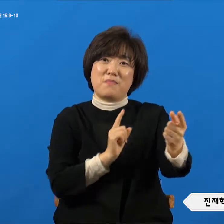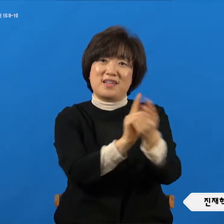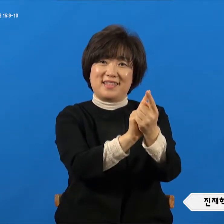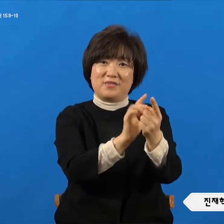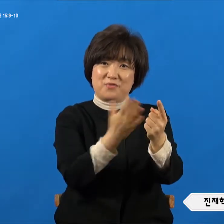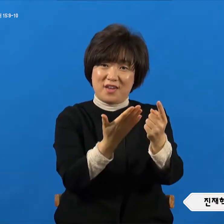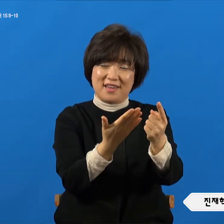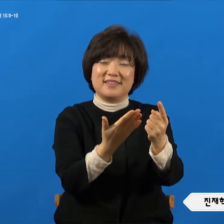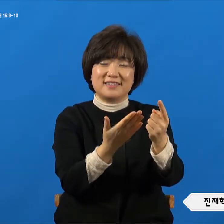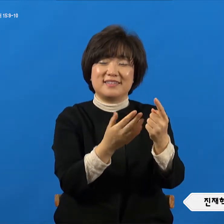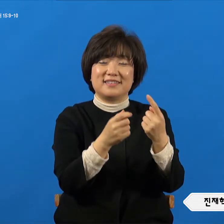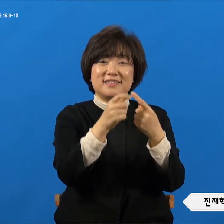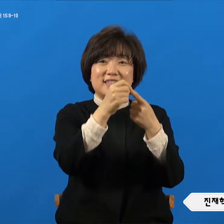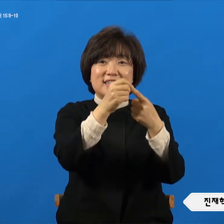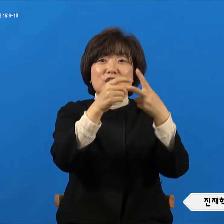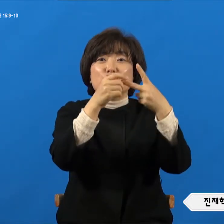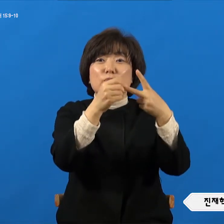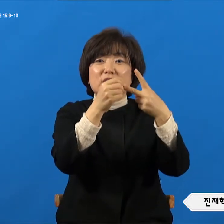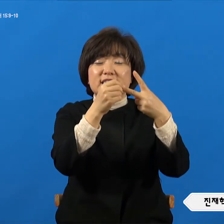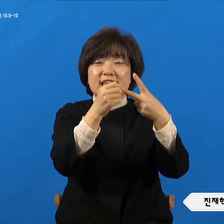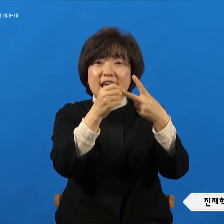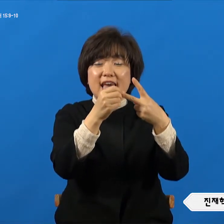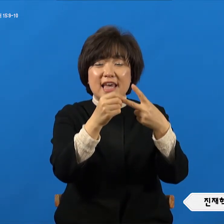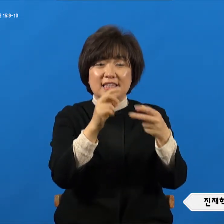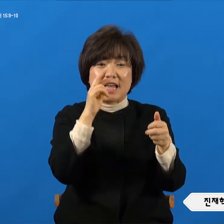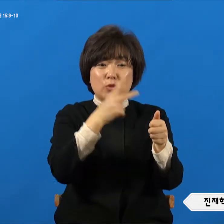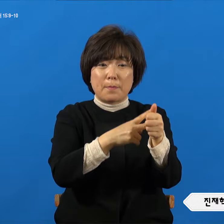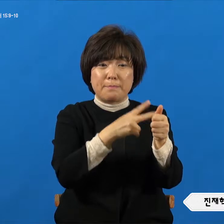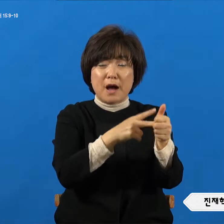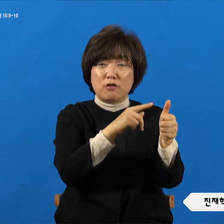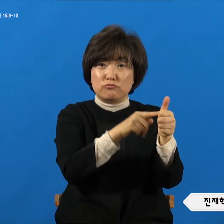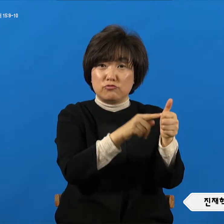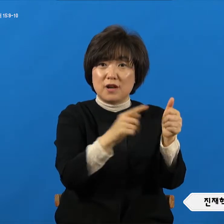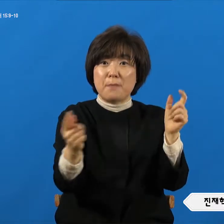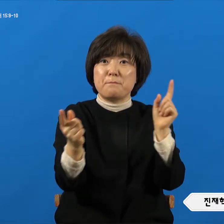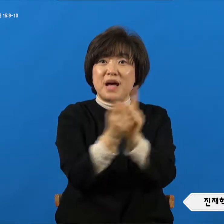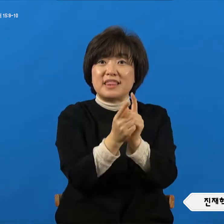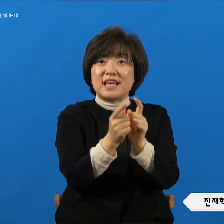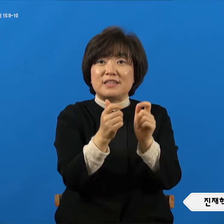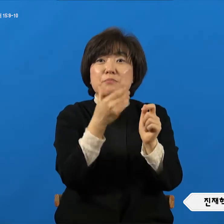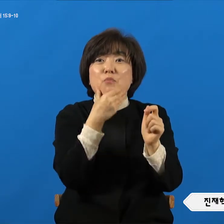두 번째 바울의 삶 가운데 큰 영향을 끼친 사람이